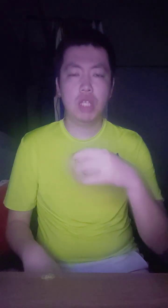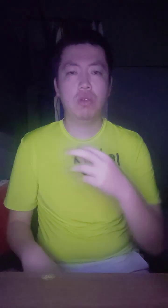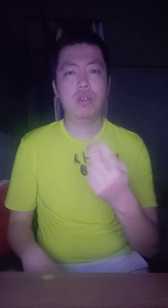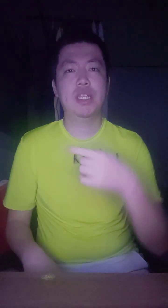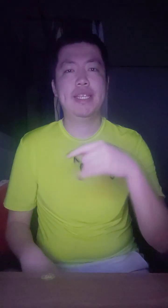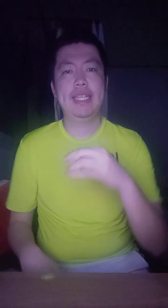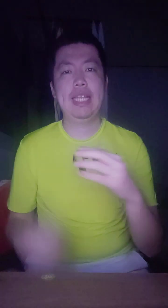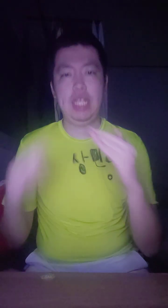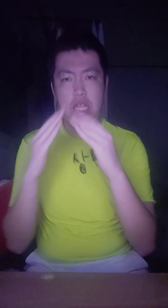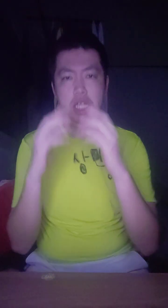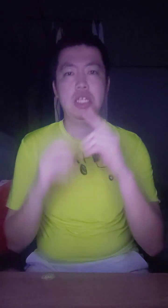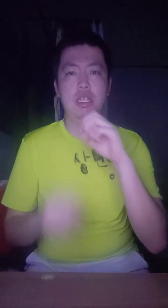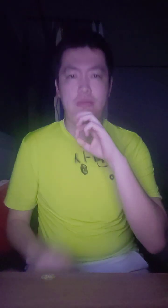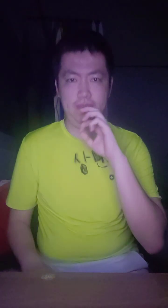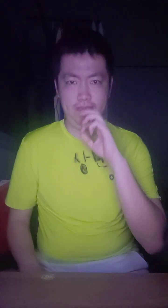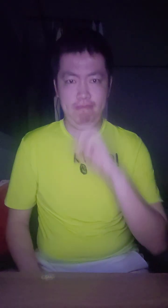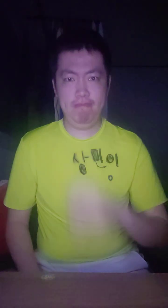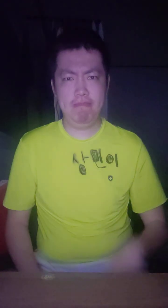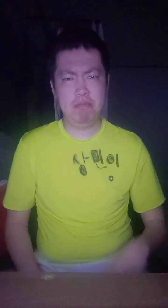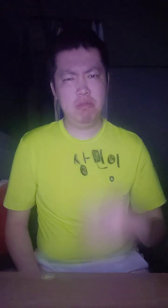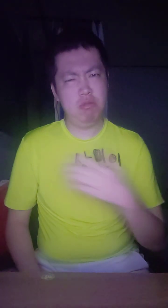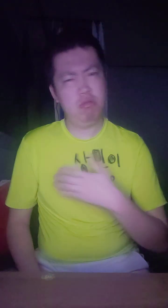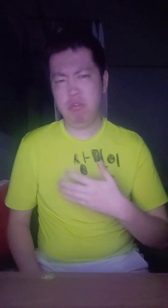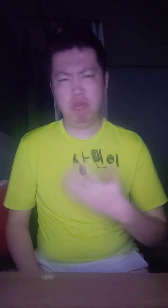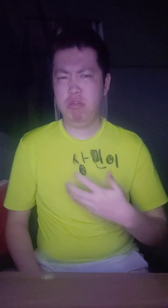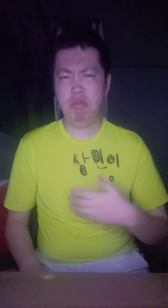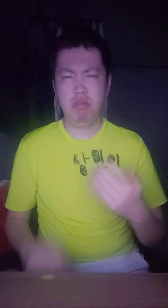여고생 A양입니다. 왜 다른 것도 아니고 강원리